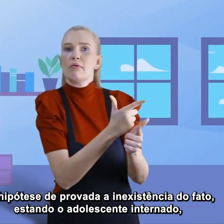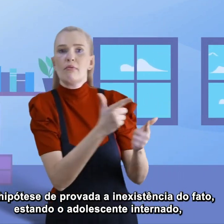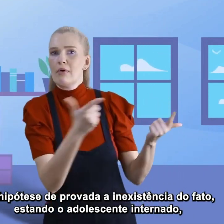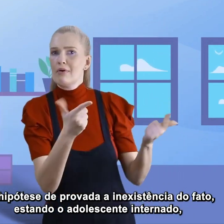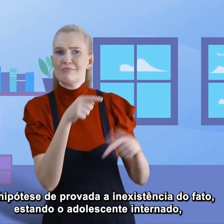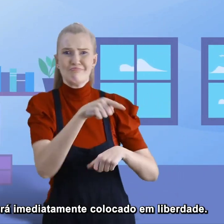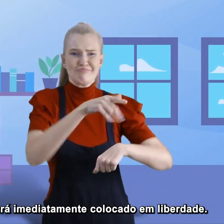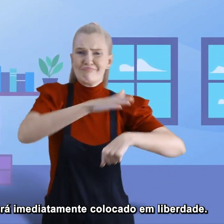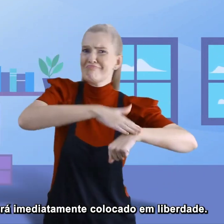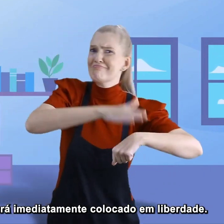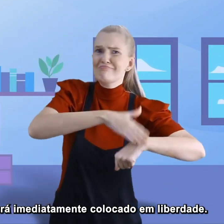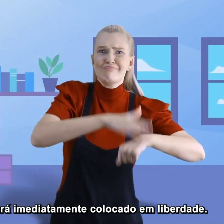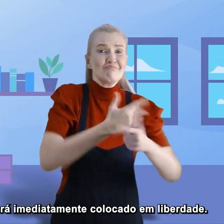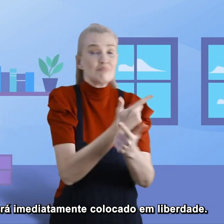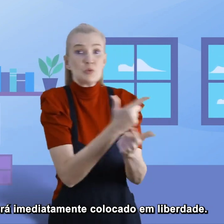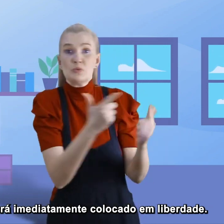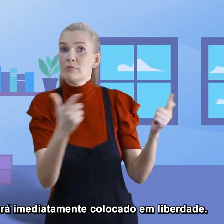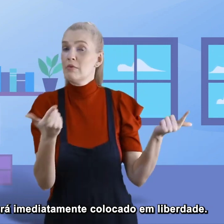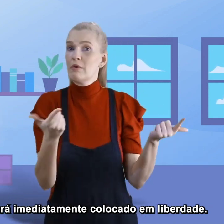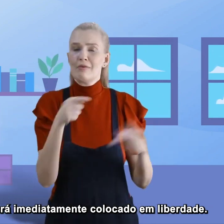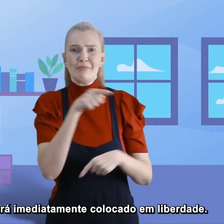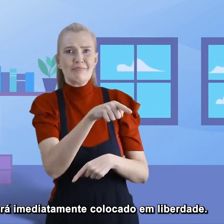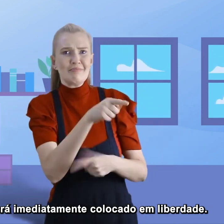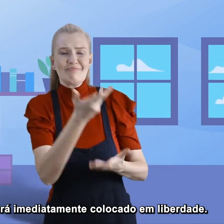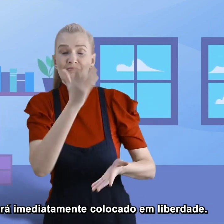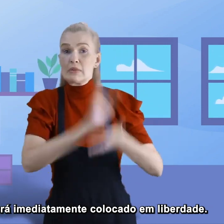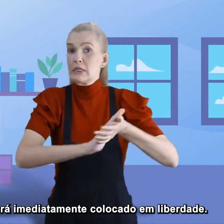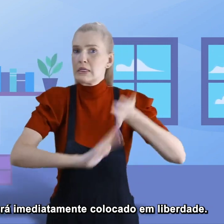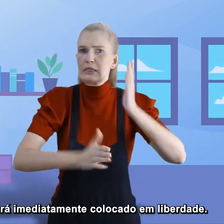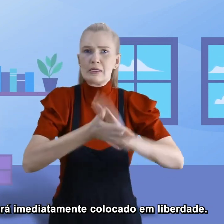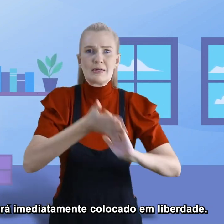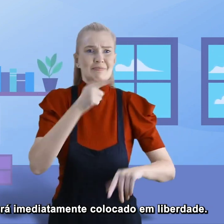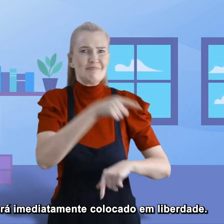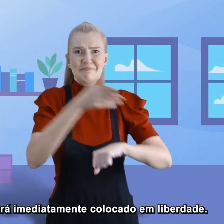internado, será imediatamente colocado em liberdade.